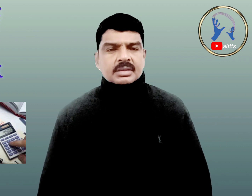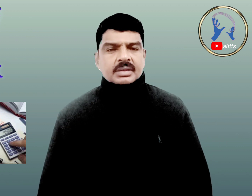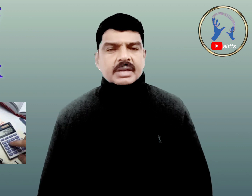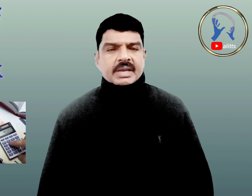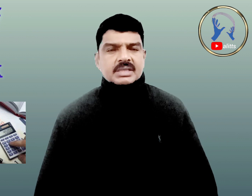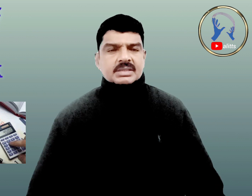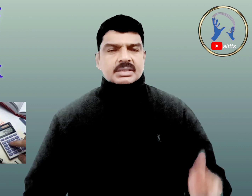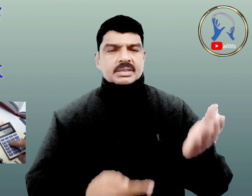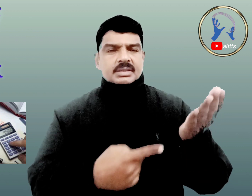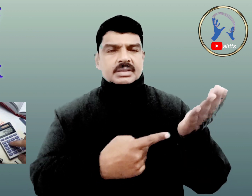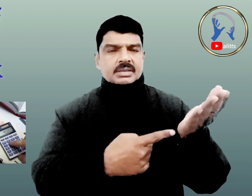टैक्स,